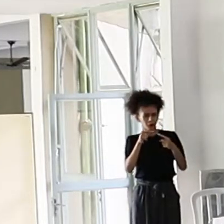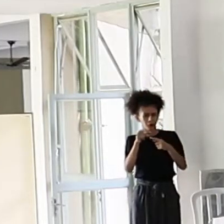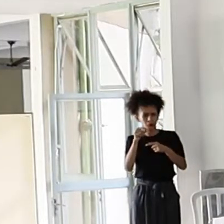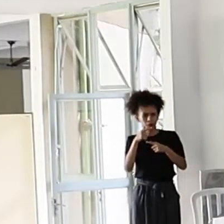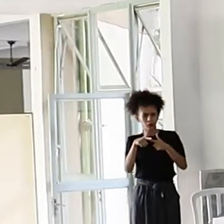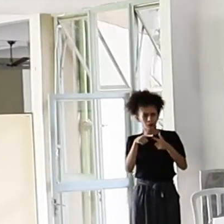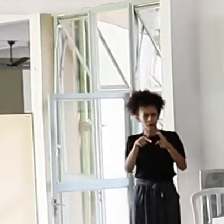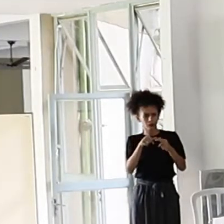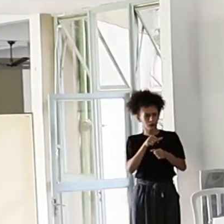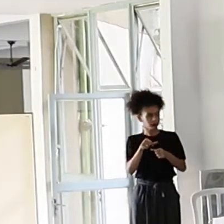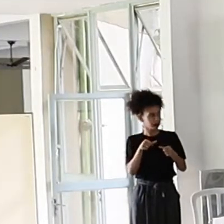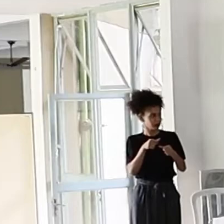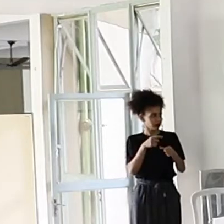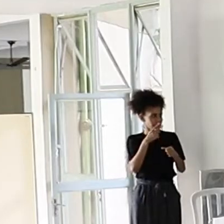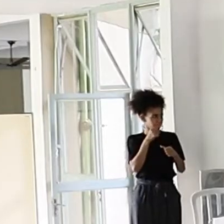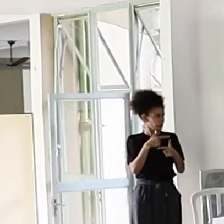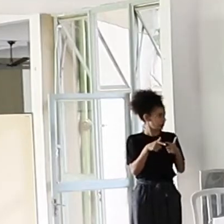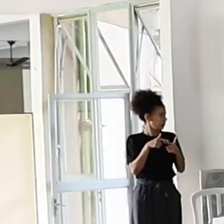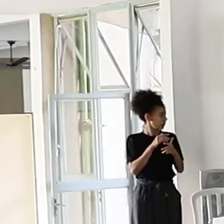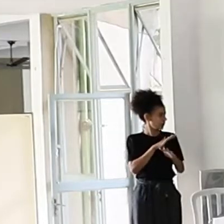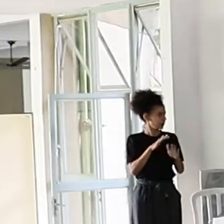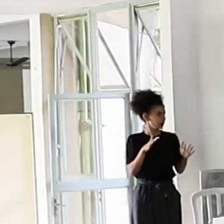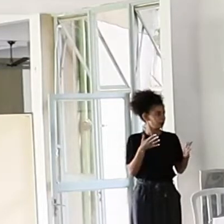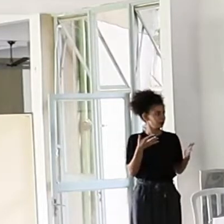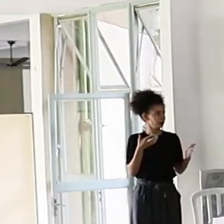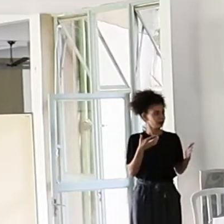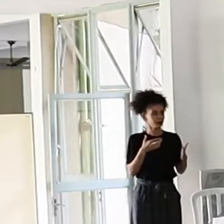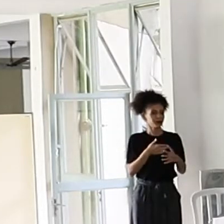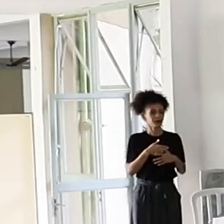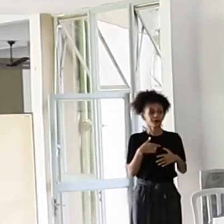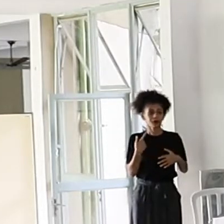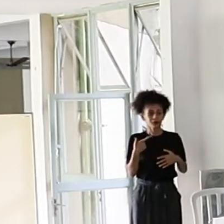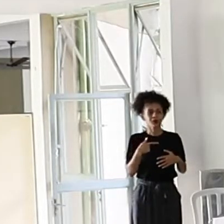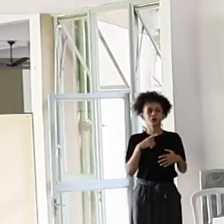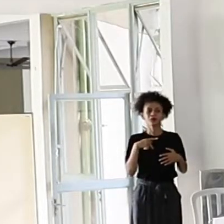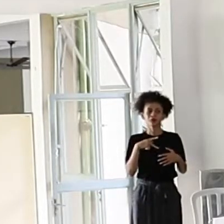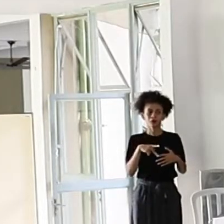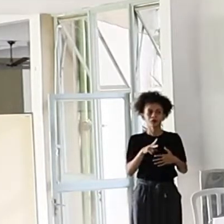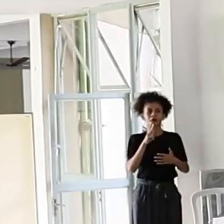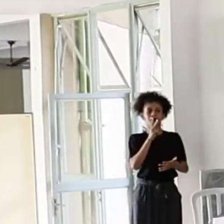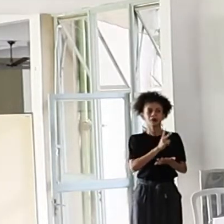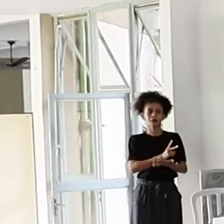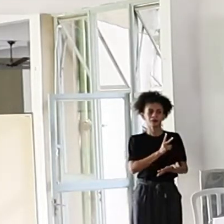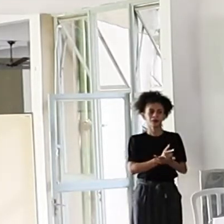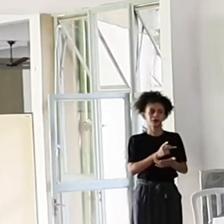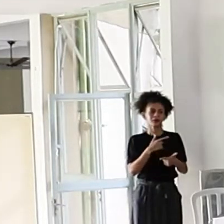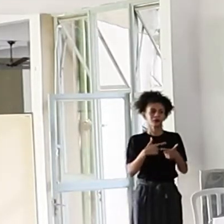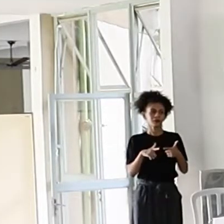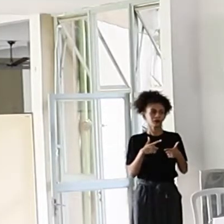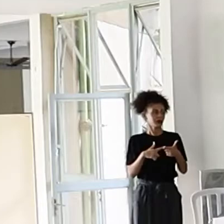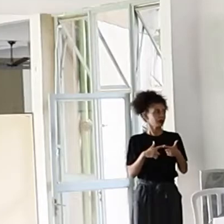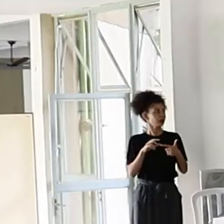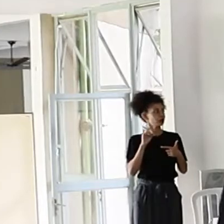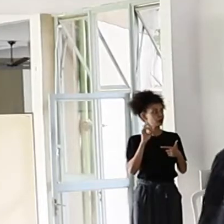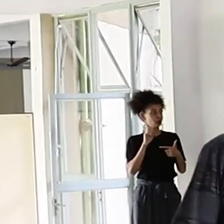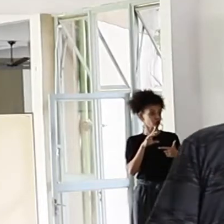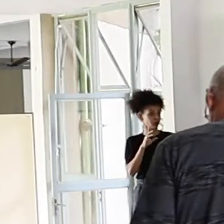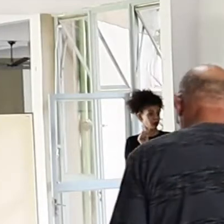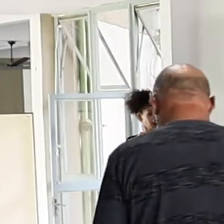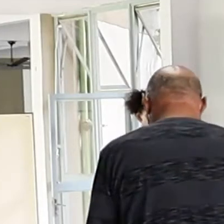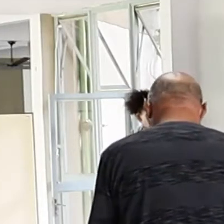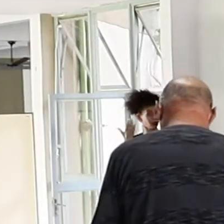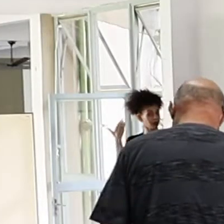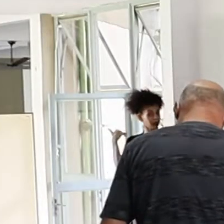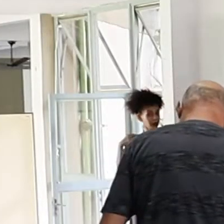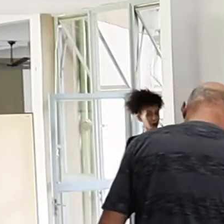problemas mudaram Oi Taci problemas não tem mais a gente continua com os mesmos problemas só